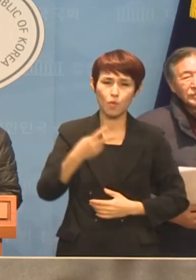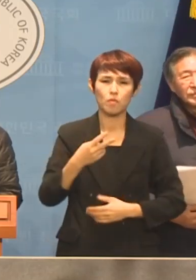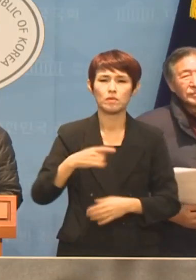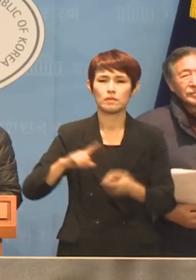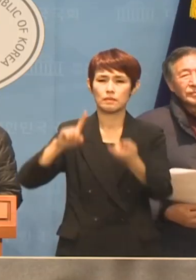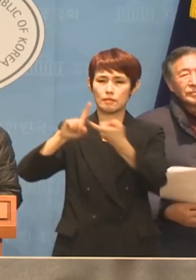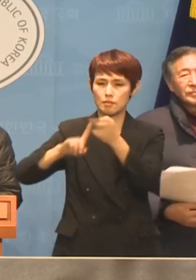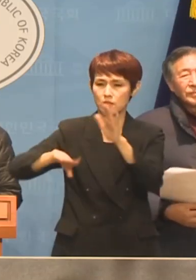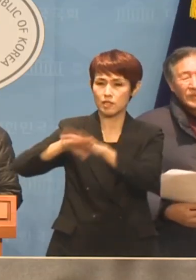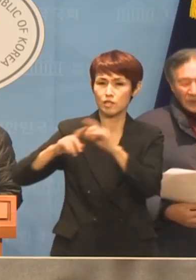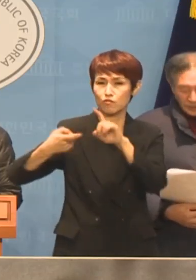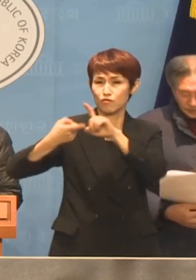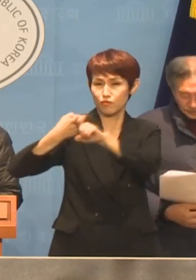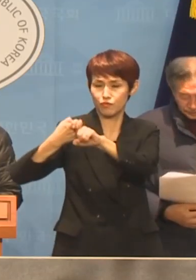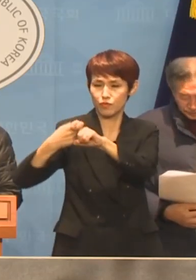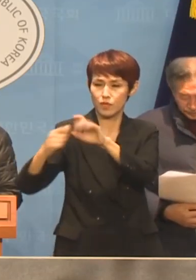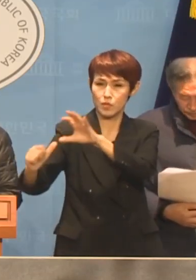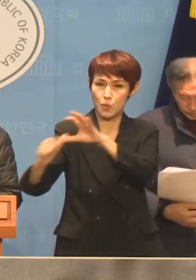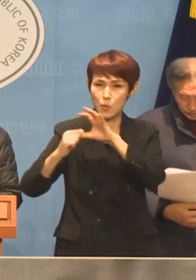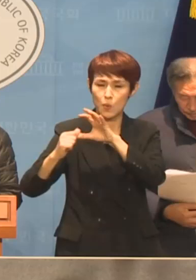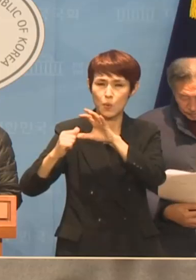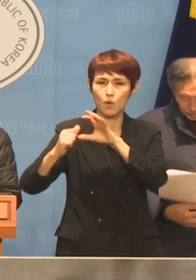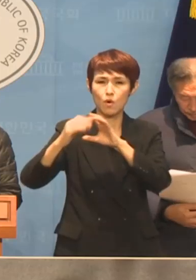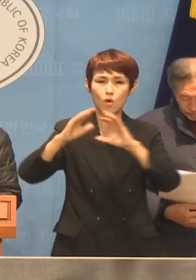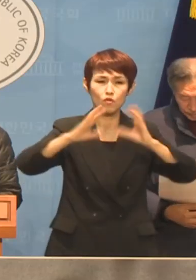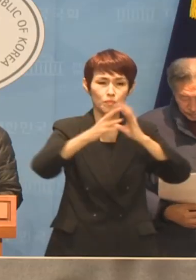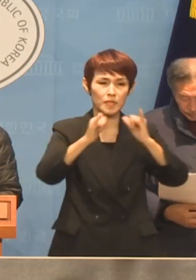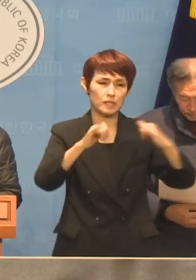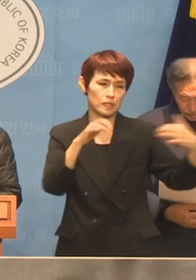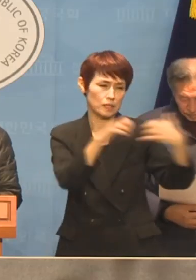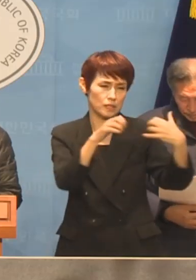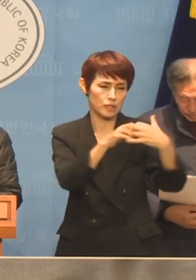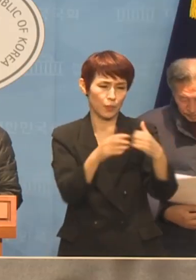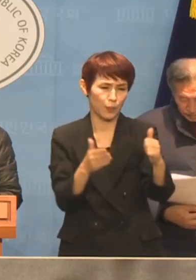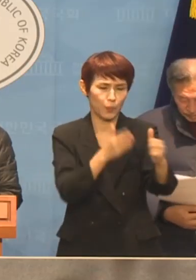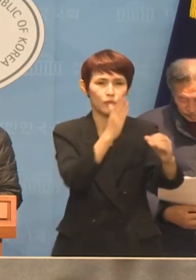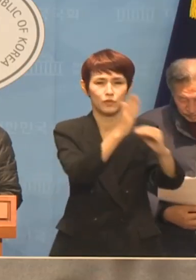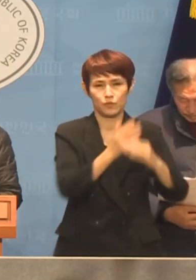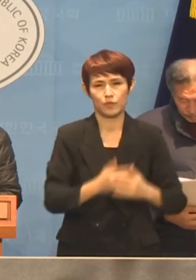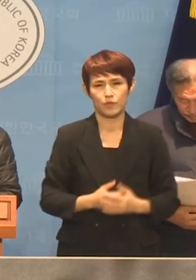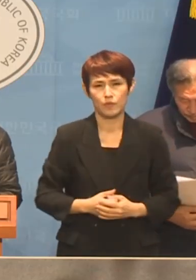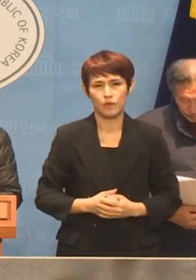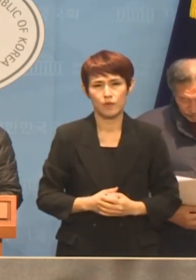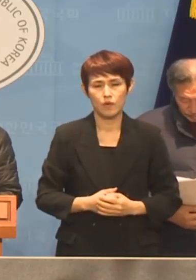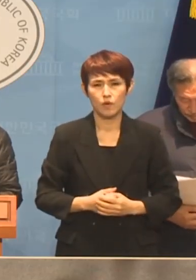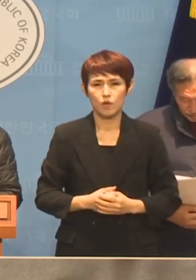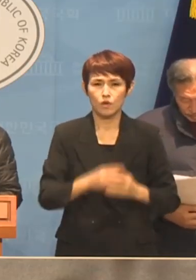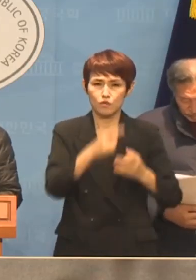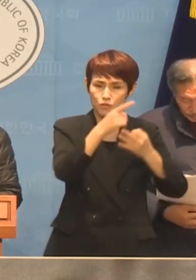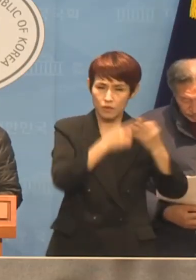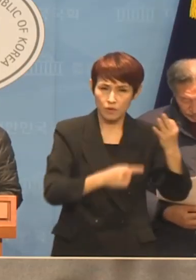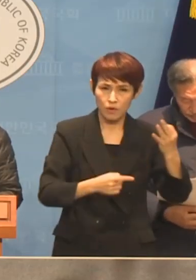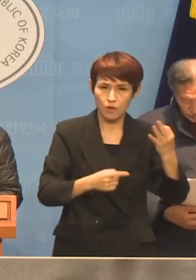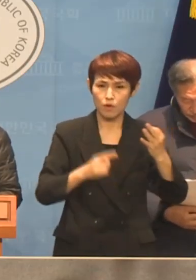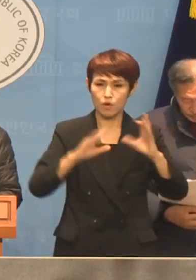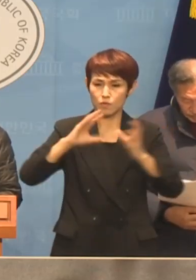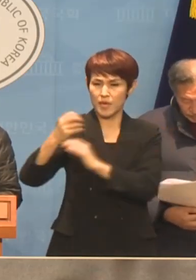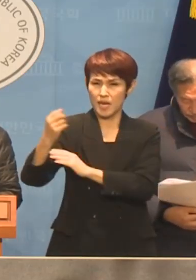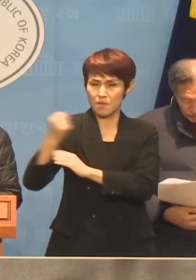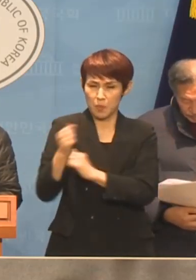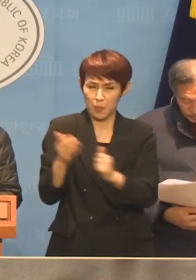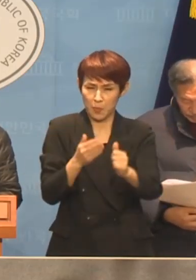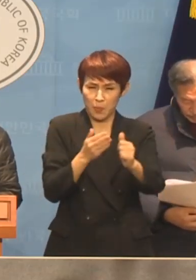이용해 국민들 사이에 내전을 유도하고 있다. 윤석열과 국민의힘이 조장한 극단적 사회